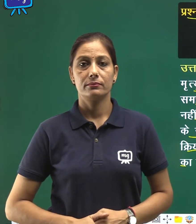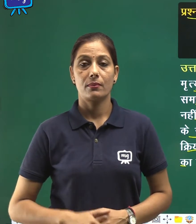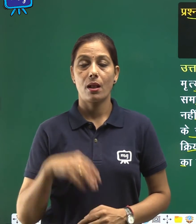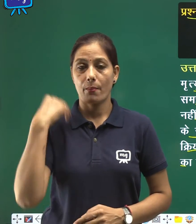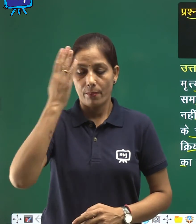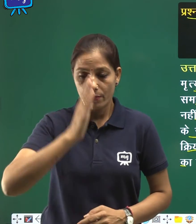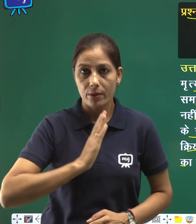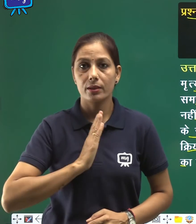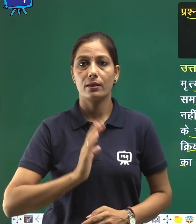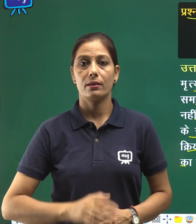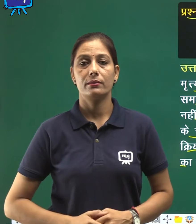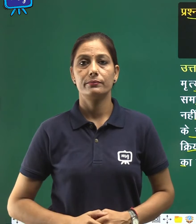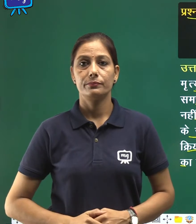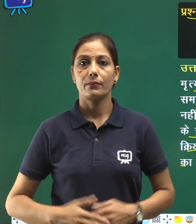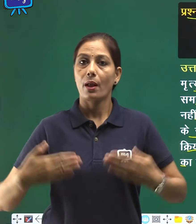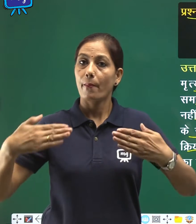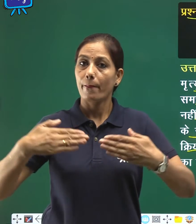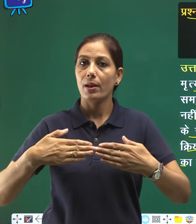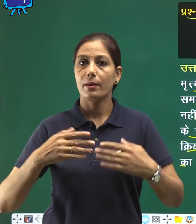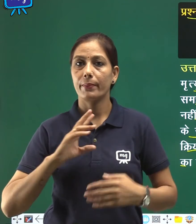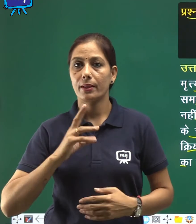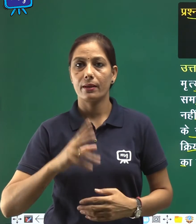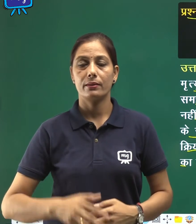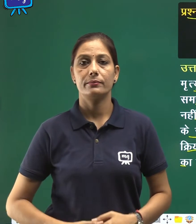परमात्मा का मिलन बताया।